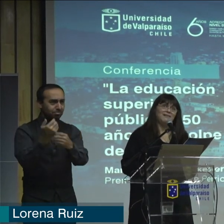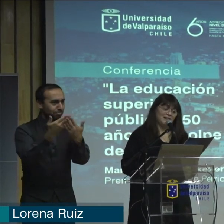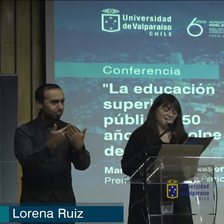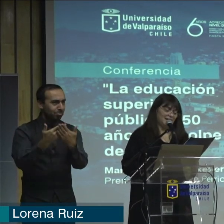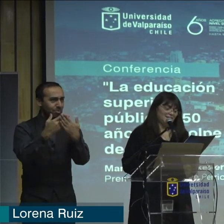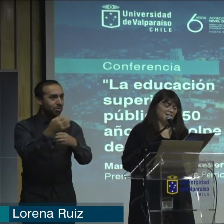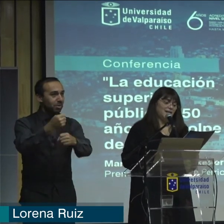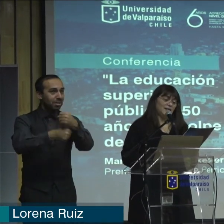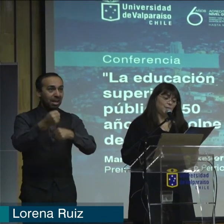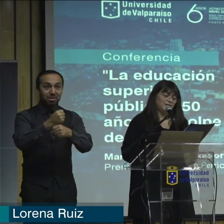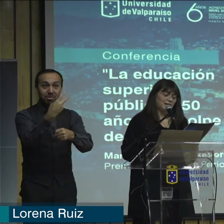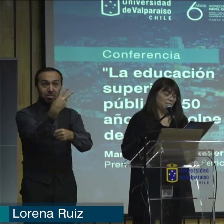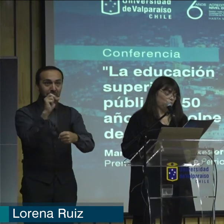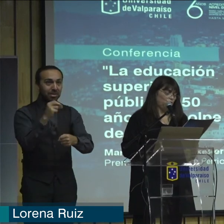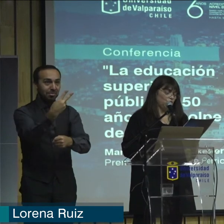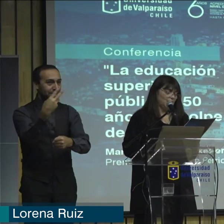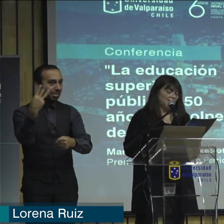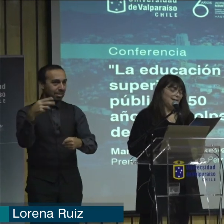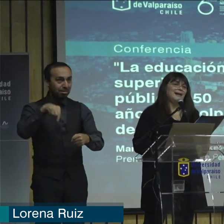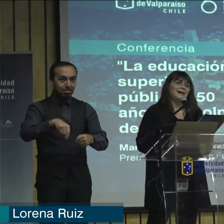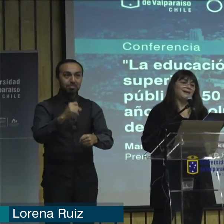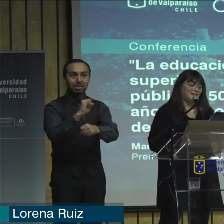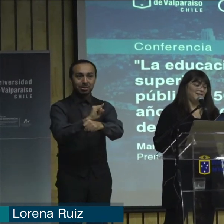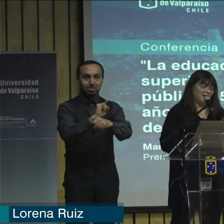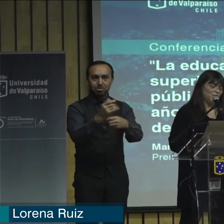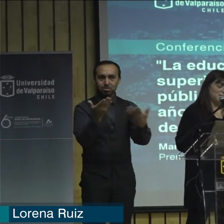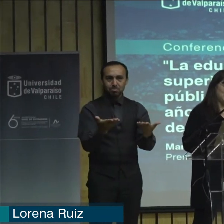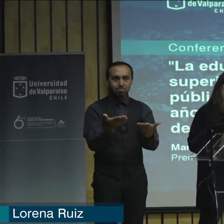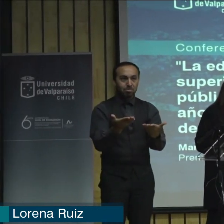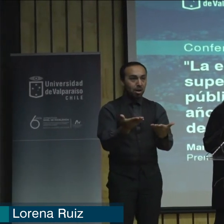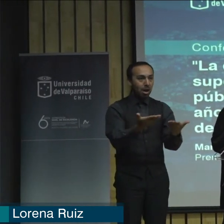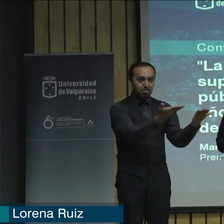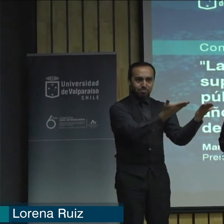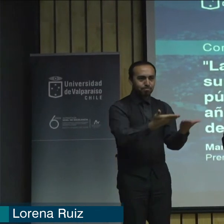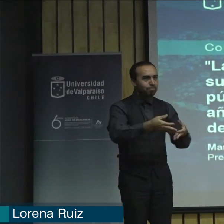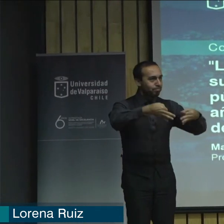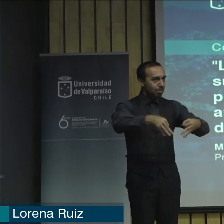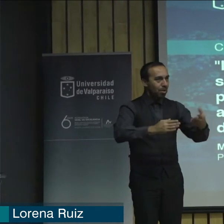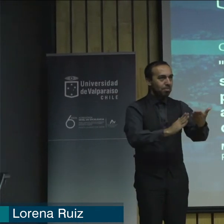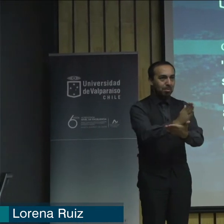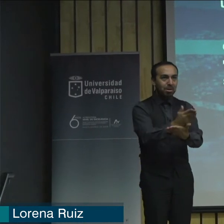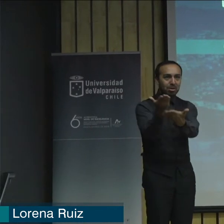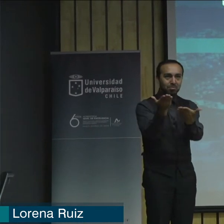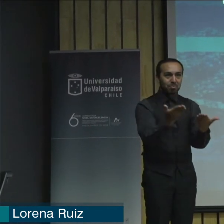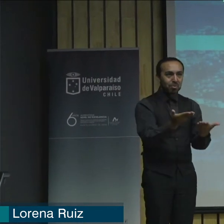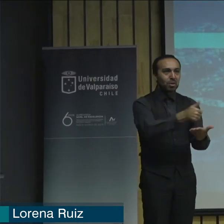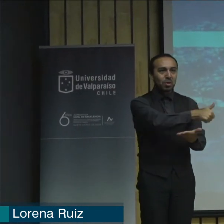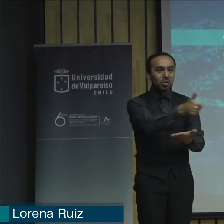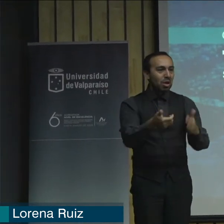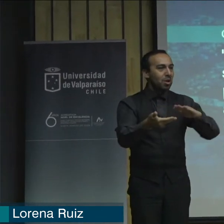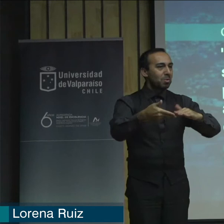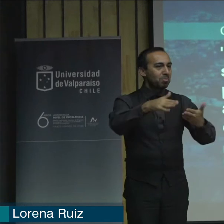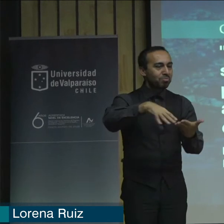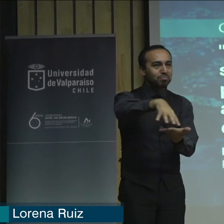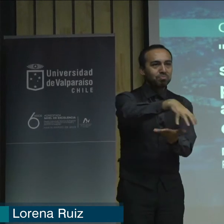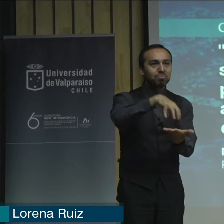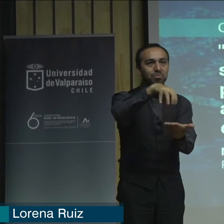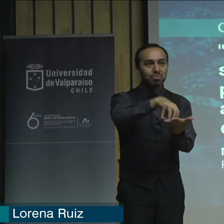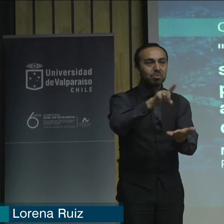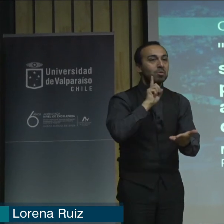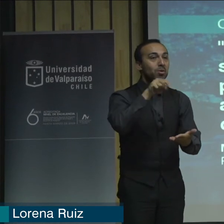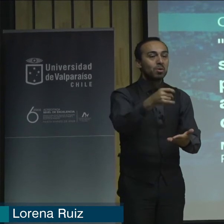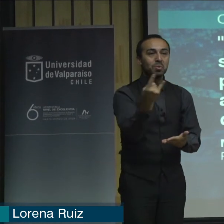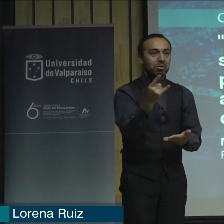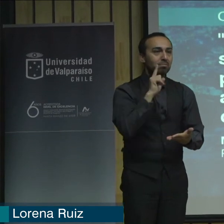2023 de nuestra institución en la que recibiremos de manera oficial a nuestra comunidad Universitaria y escucharemos la